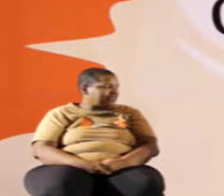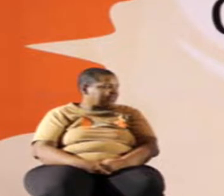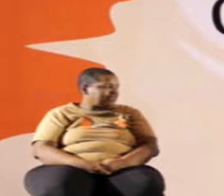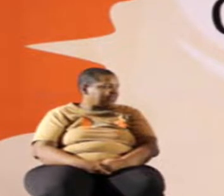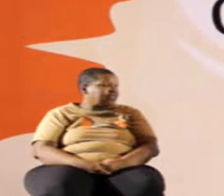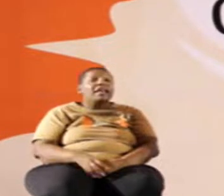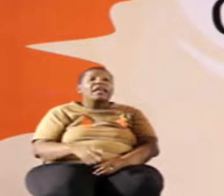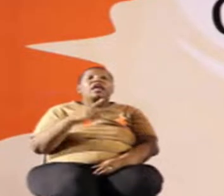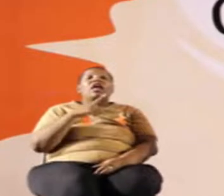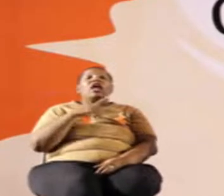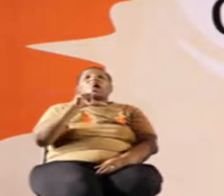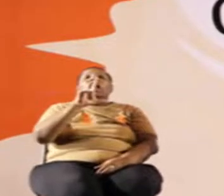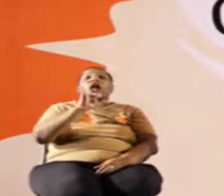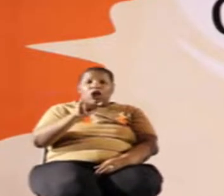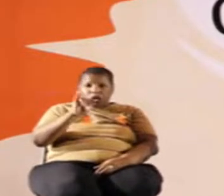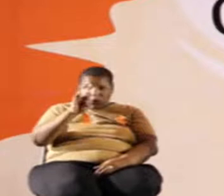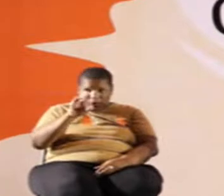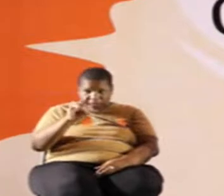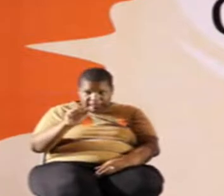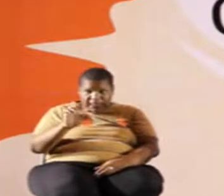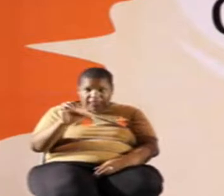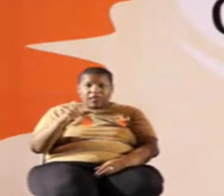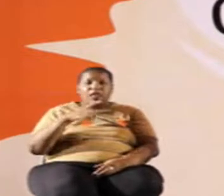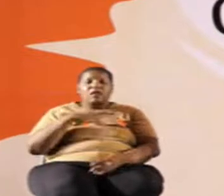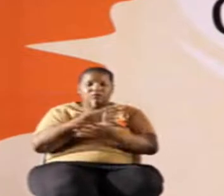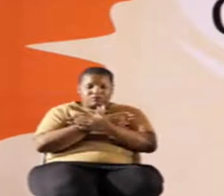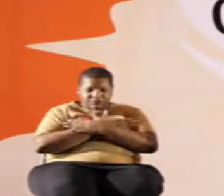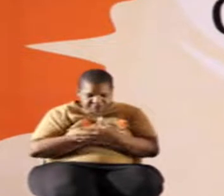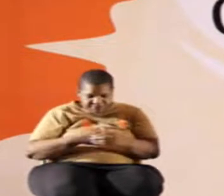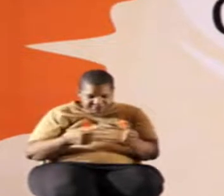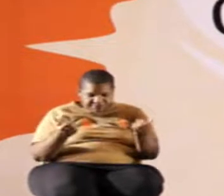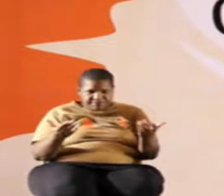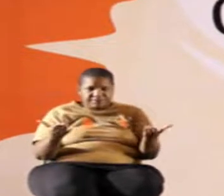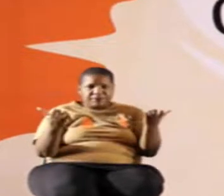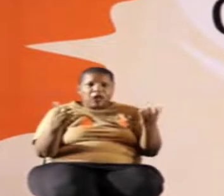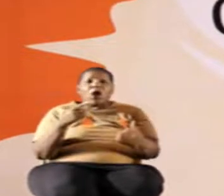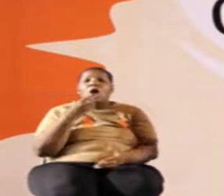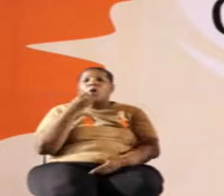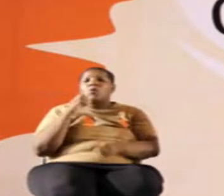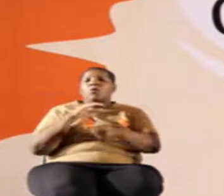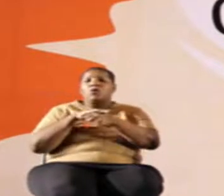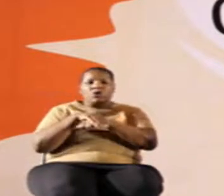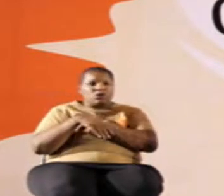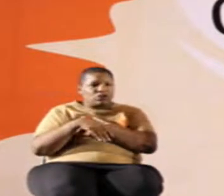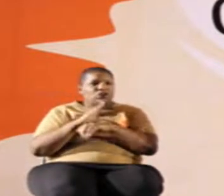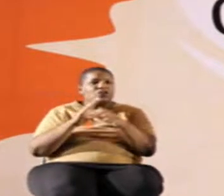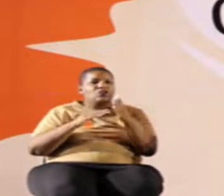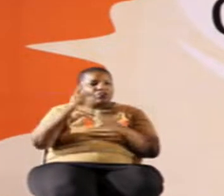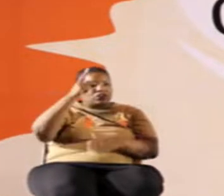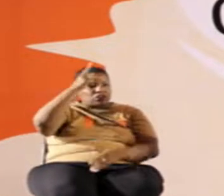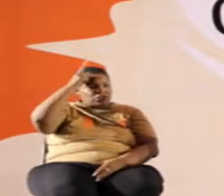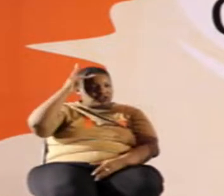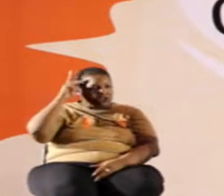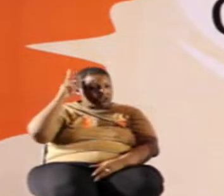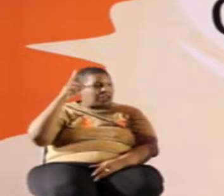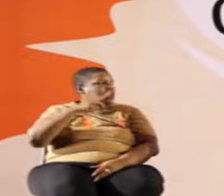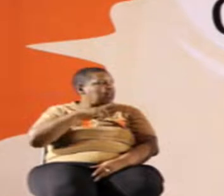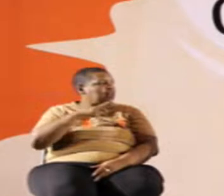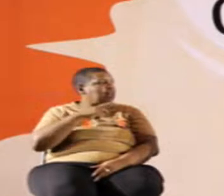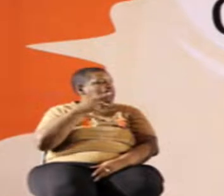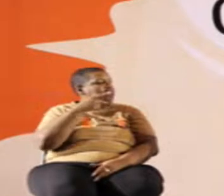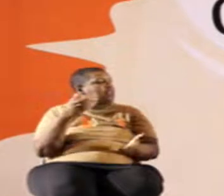Bom, boa noite a todo mundo. Né? Boa noite a Verinha. Né? Uma honra estar aqui ao lado de